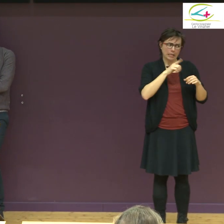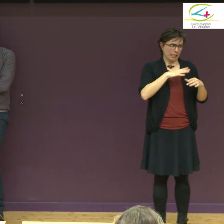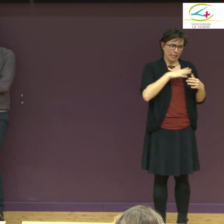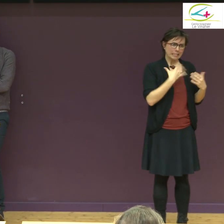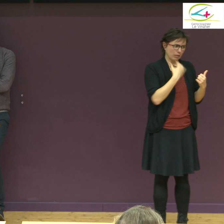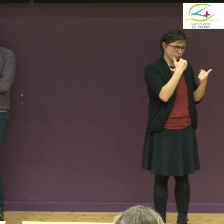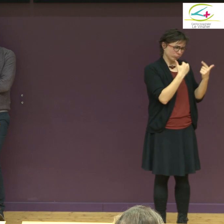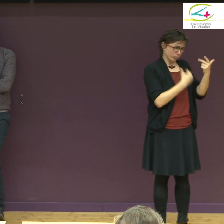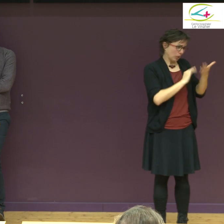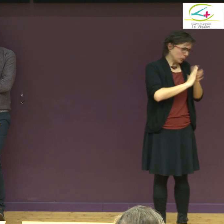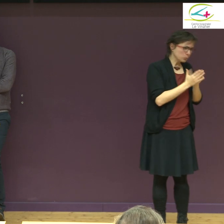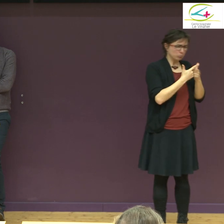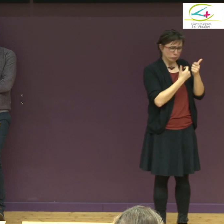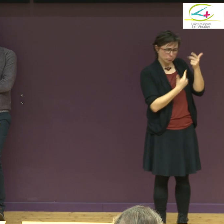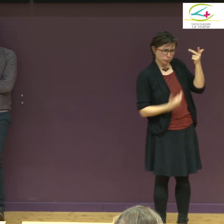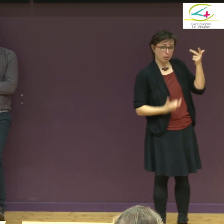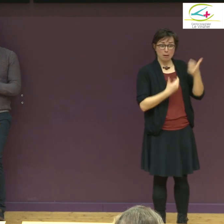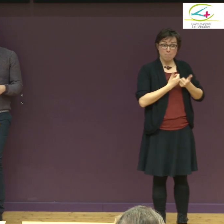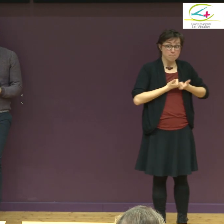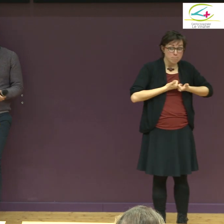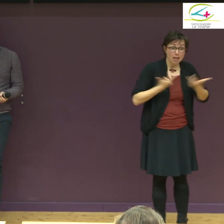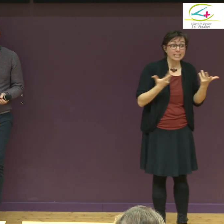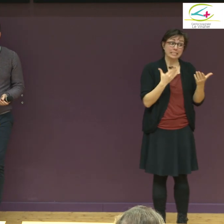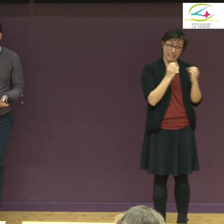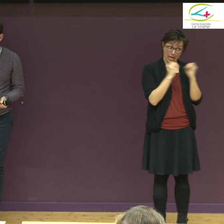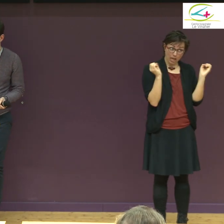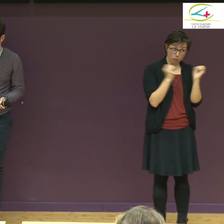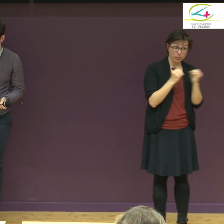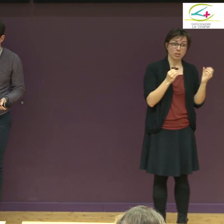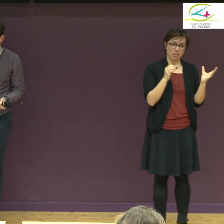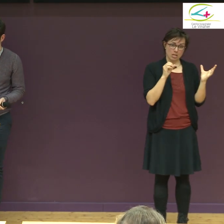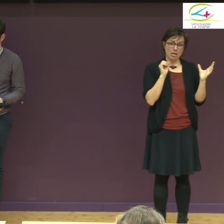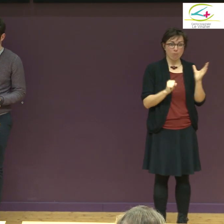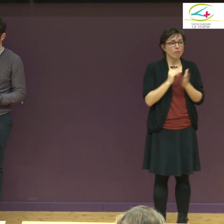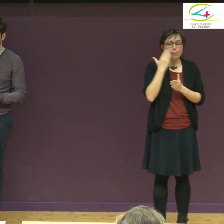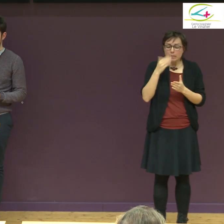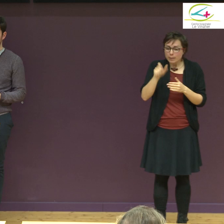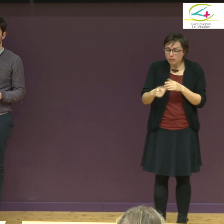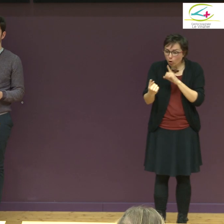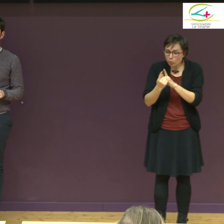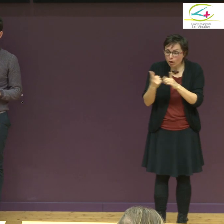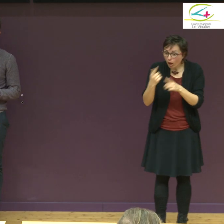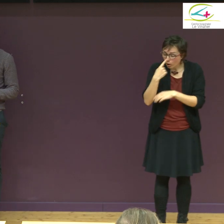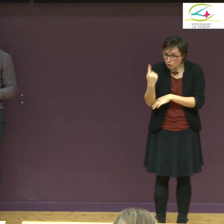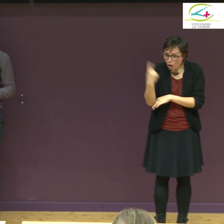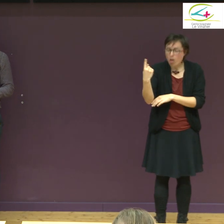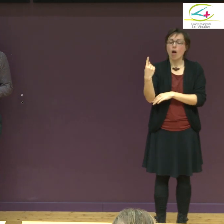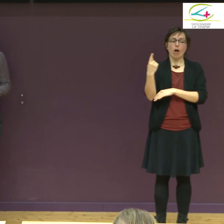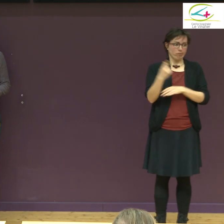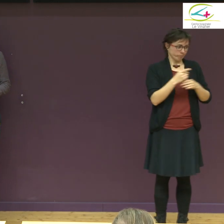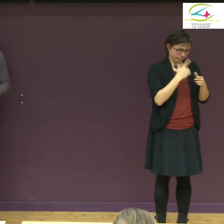vous-même de connaître ces structures, c'est même ces structures ressources gratuites qui peuvent être transmises à une personne isolée, à une personne